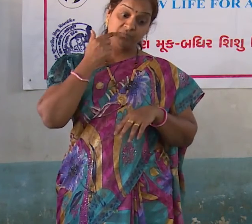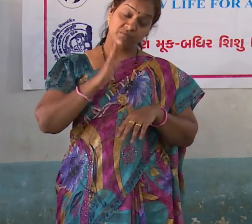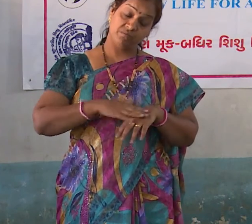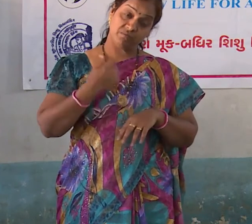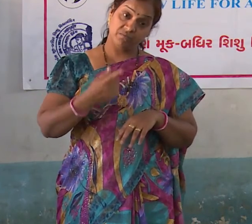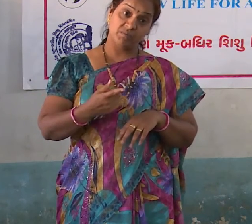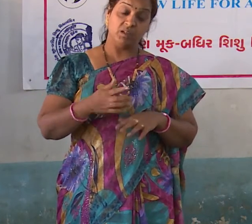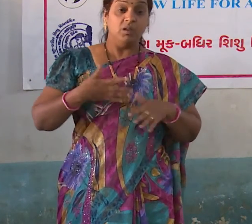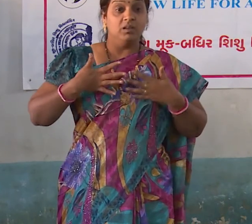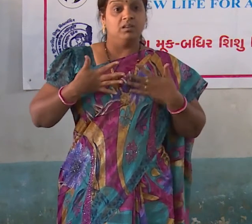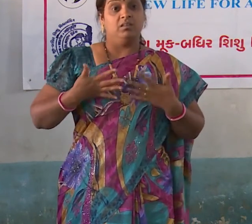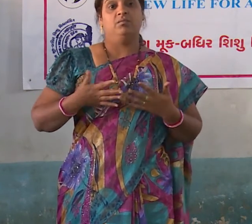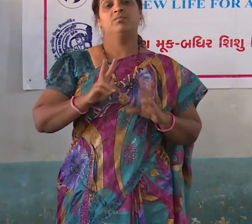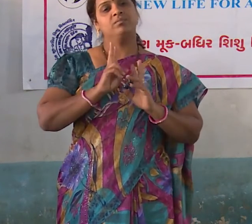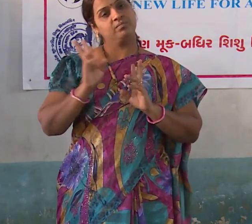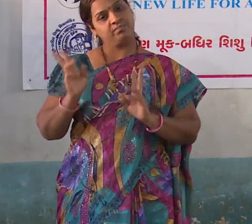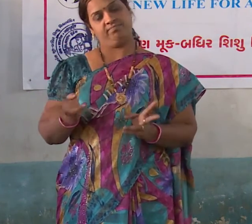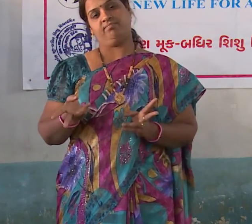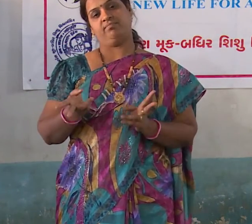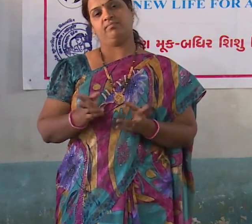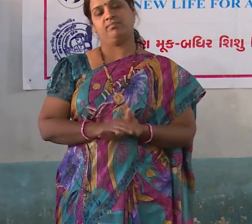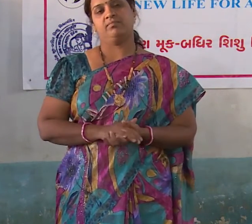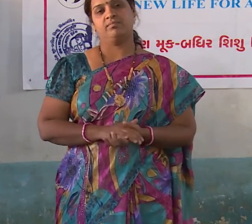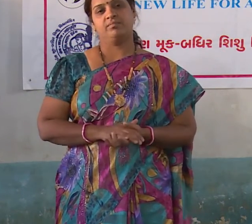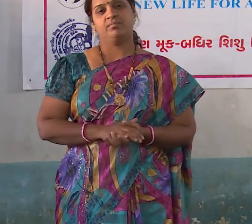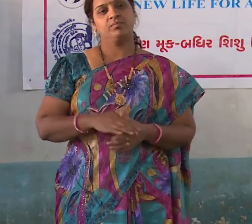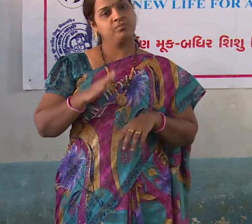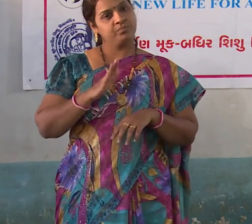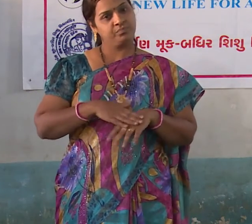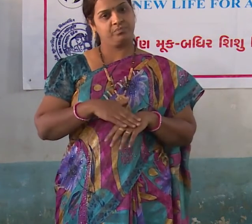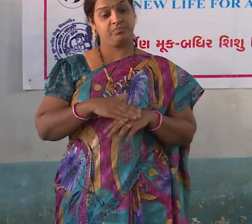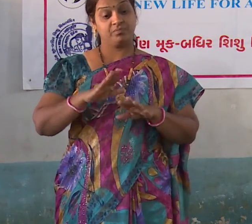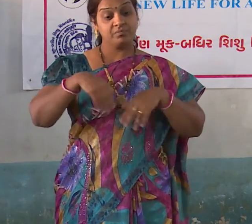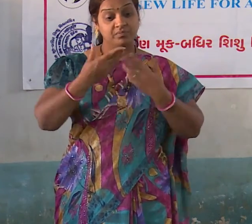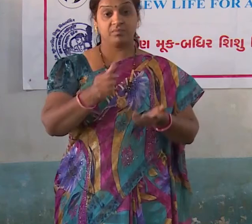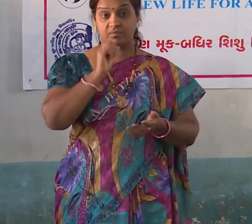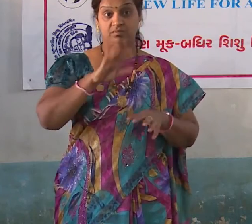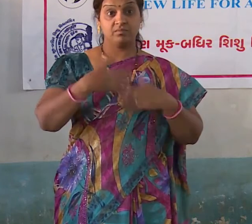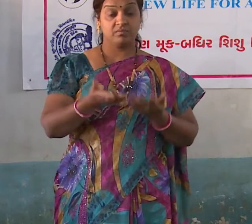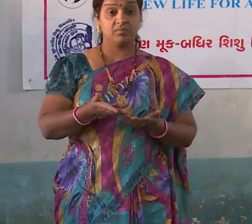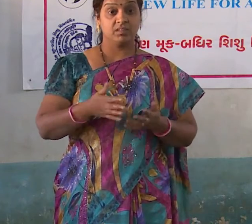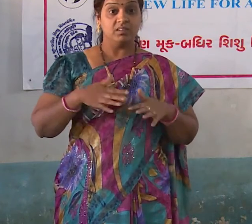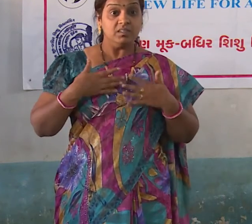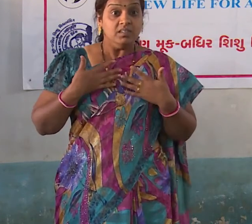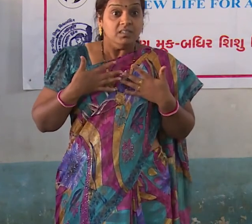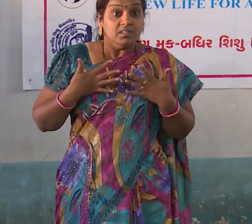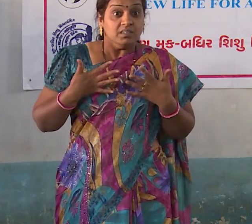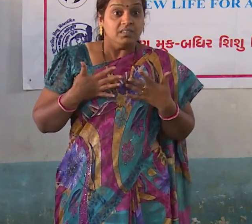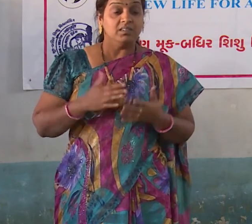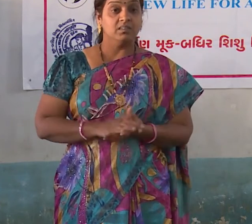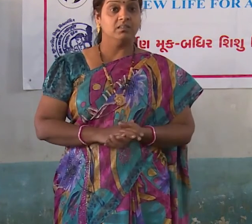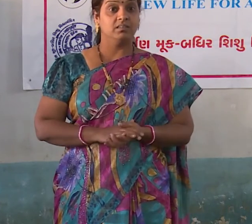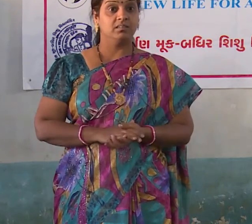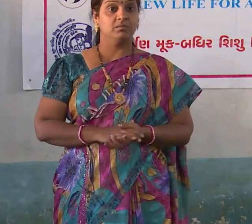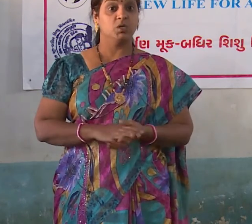सैनिकों को ऑर्डर किया, मंत्रियों को ऑर्डर किया, और जब आपका बच्चा गिरा है तो आपको तो ऑर्डर करने का समय